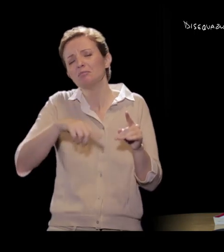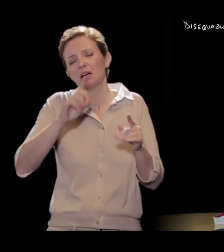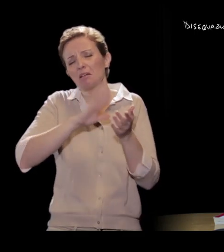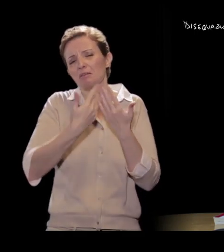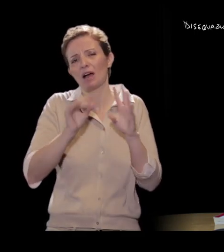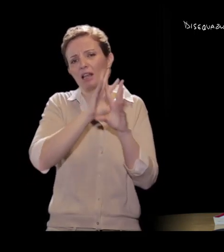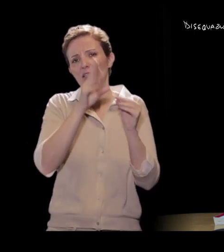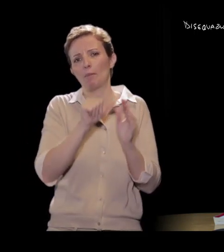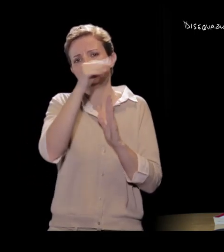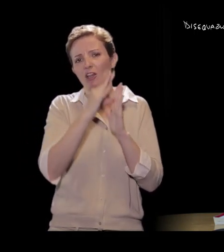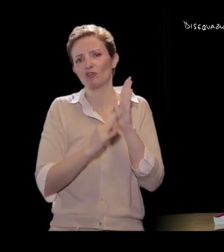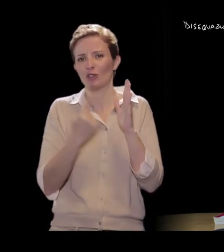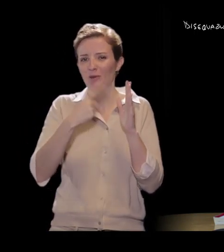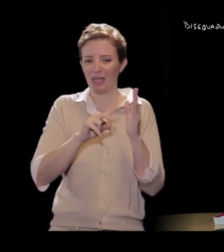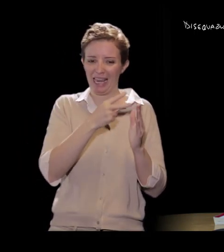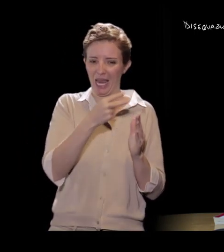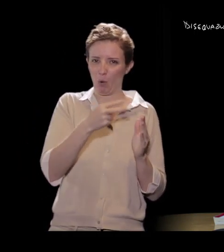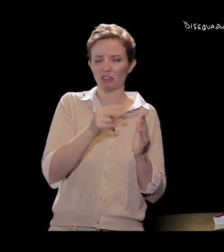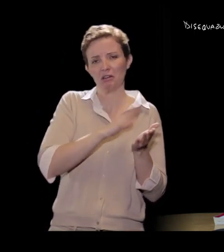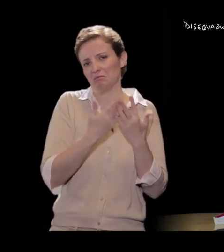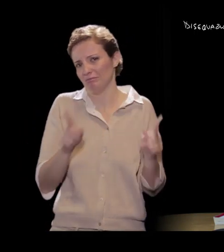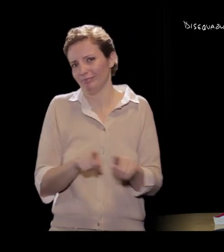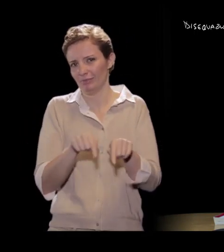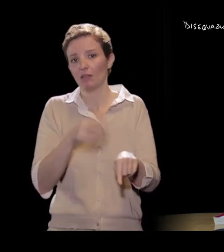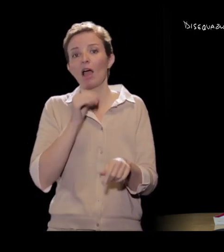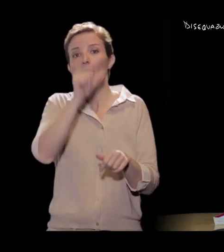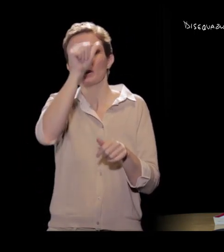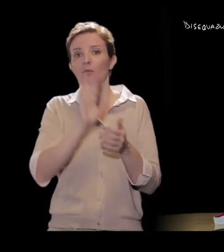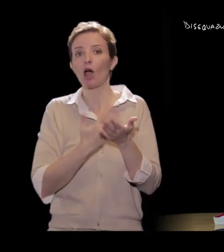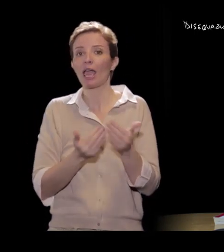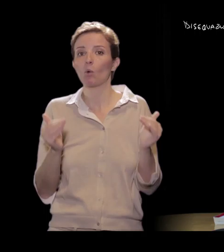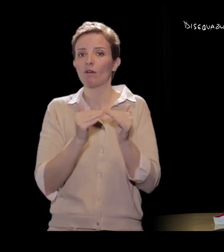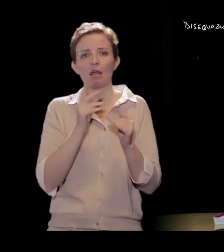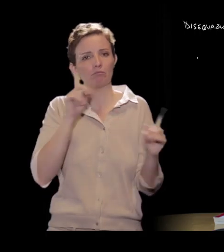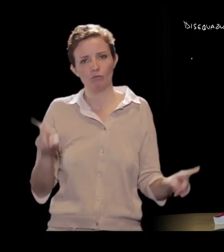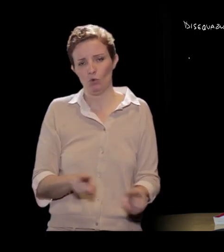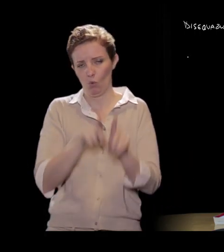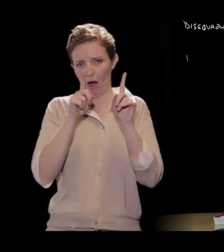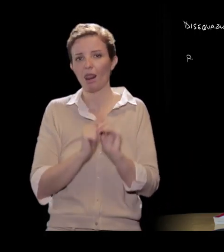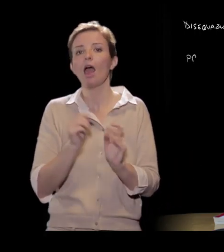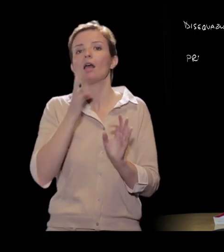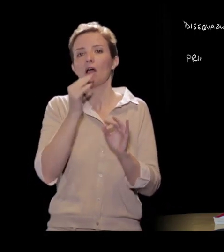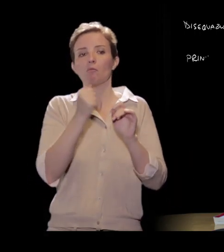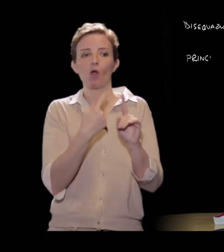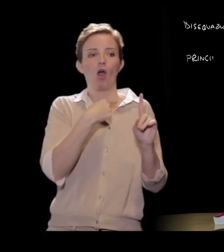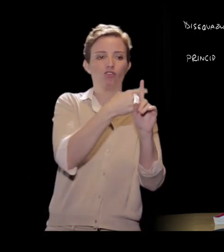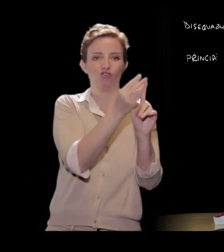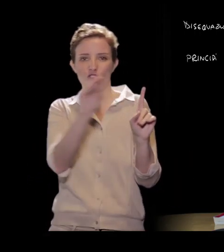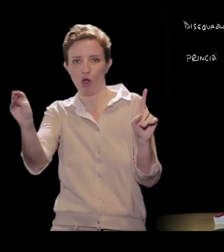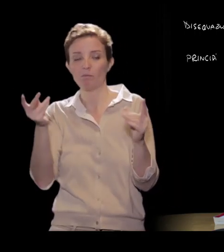equazioni il primo principio di equivalenza esattamente identico cioè possiamo andare a sommare o sottrarre